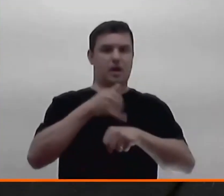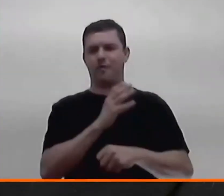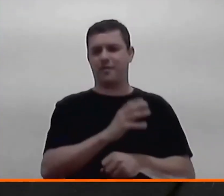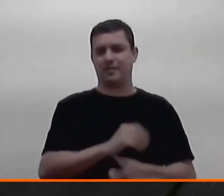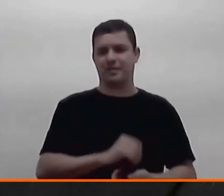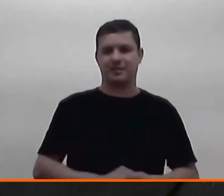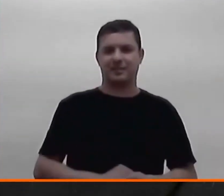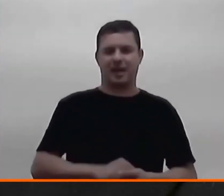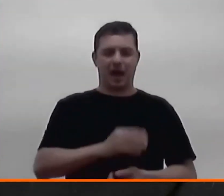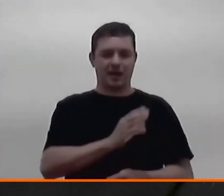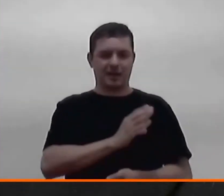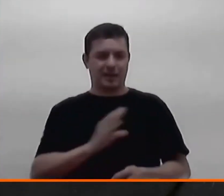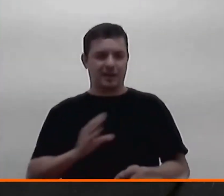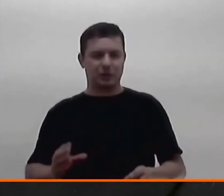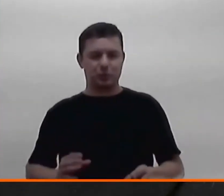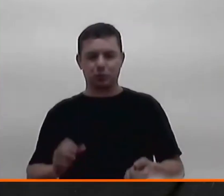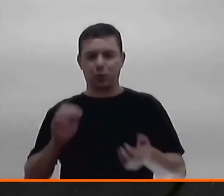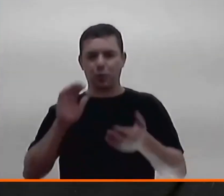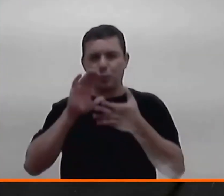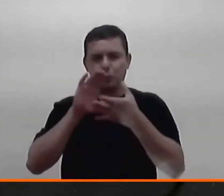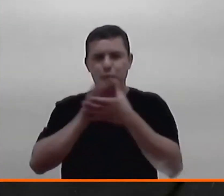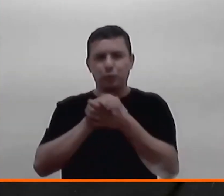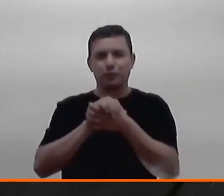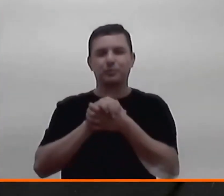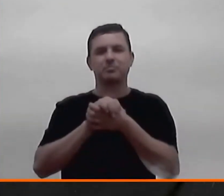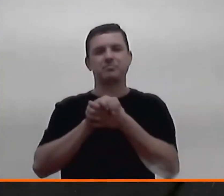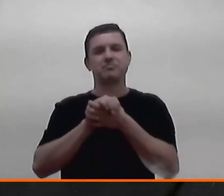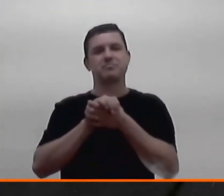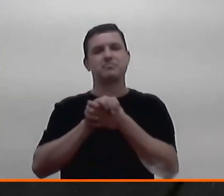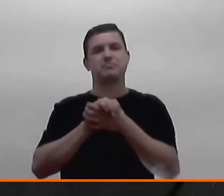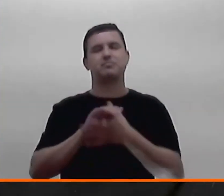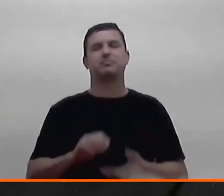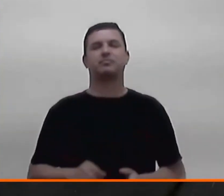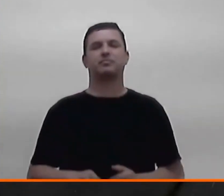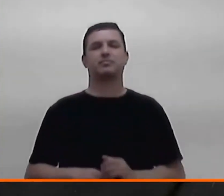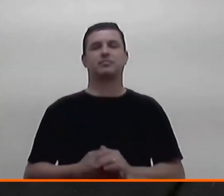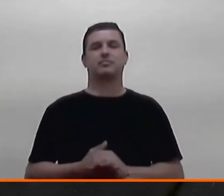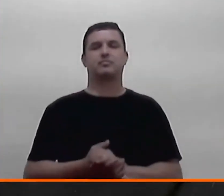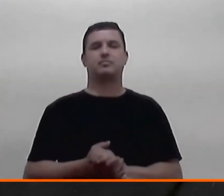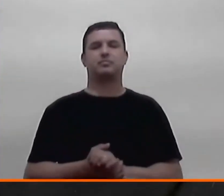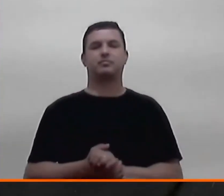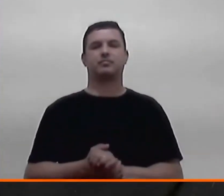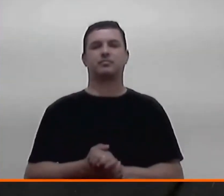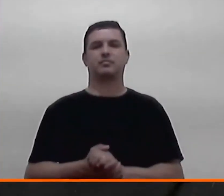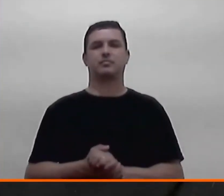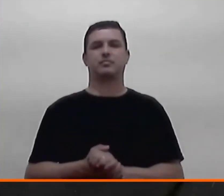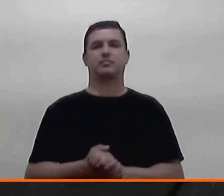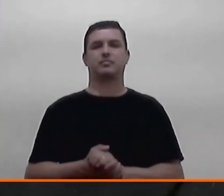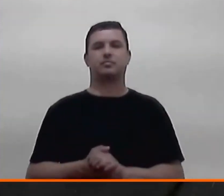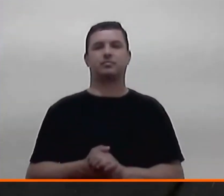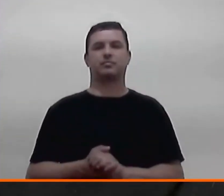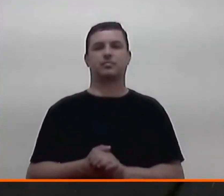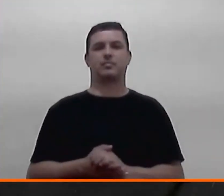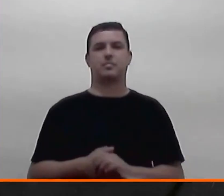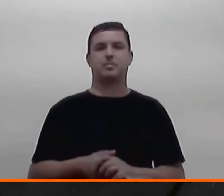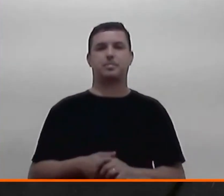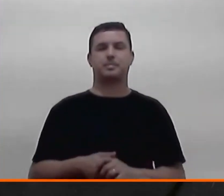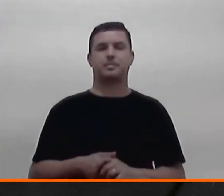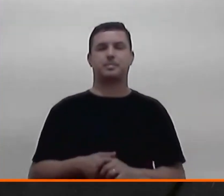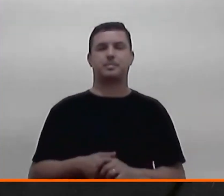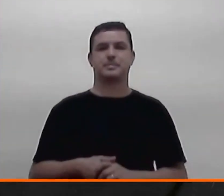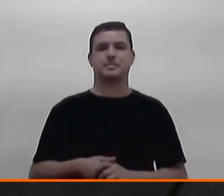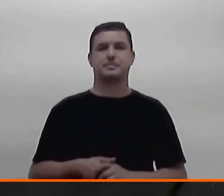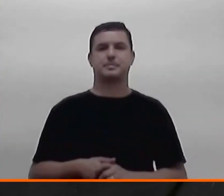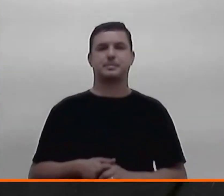esposa. Uma entidade só, totalmente unida. Aqui então muito, muito, muito profético,